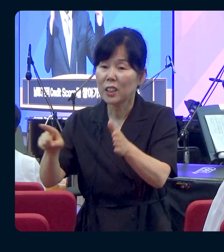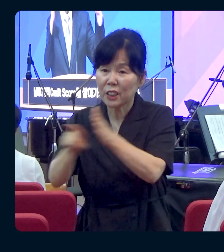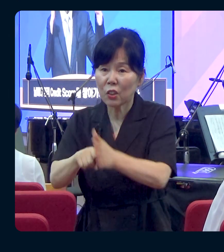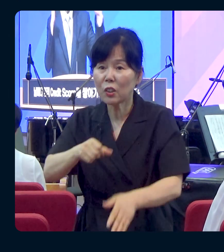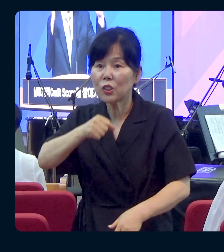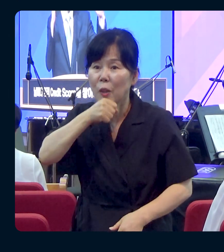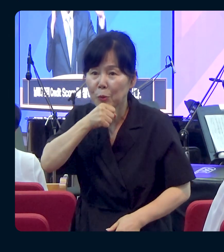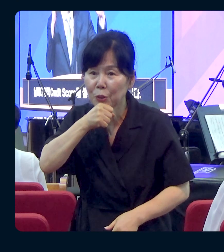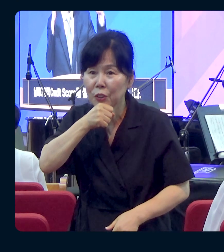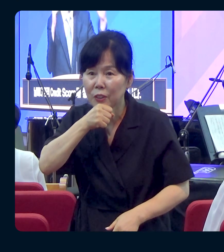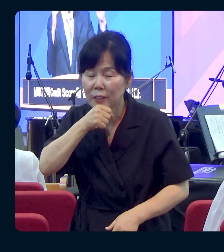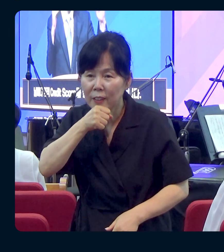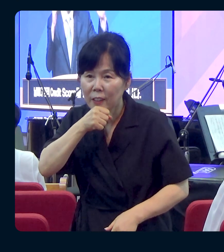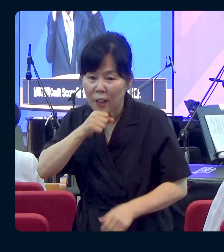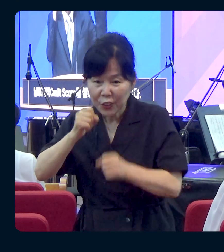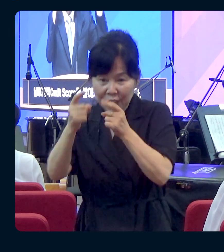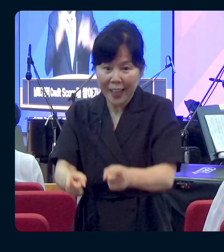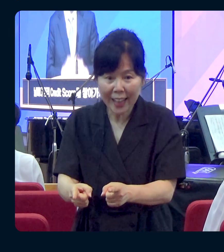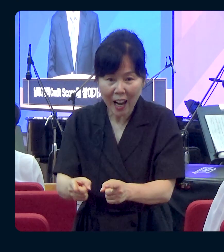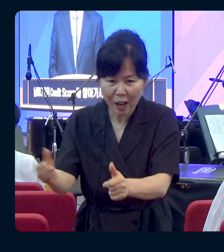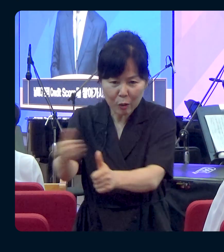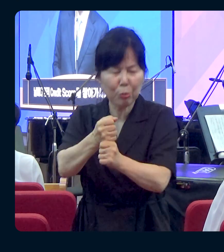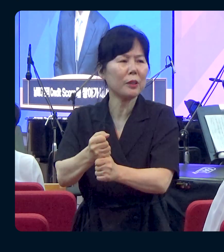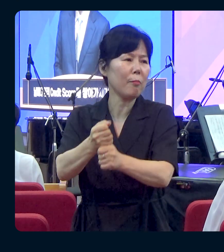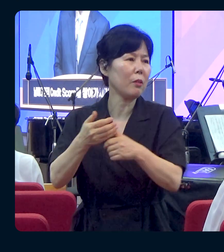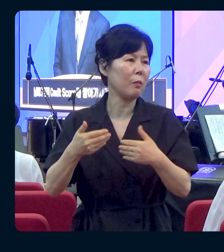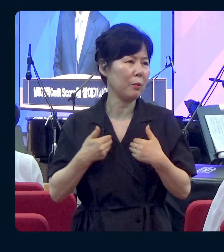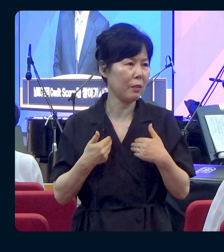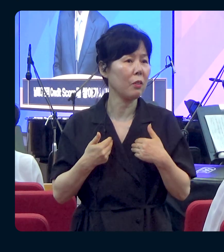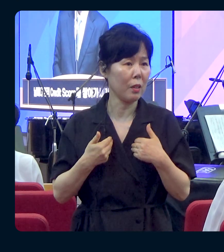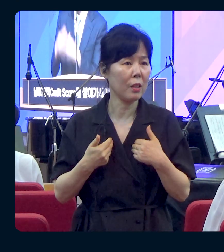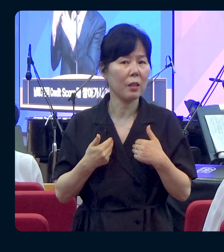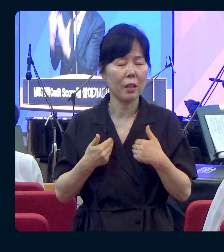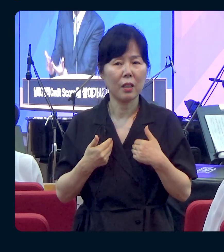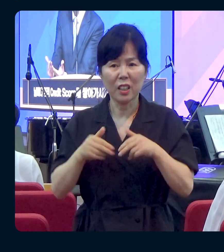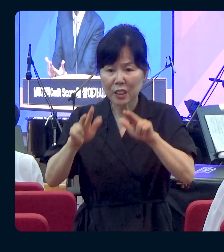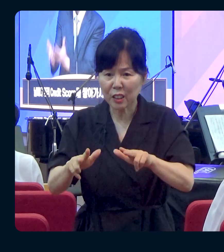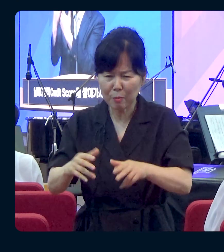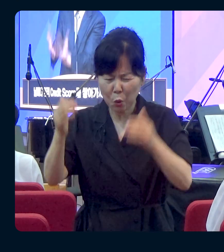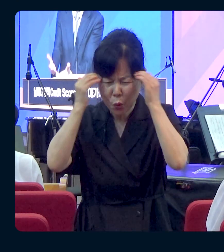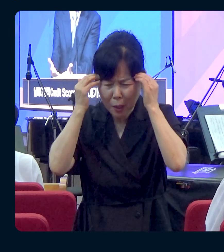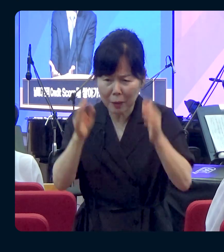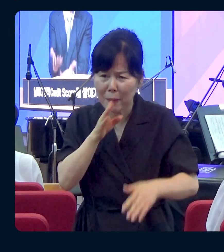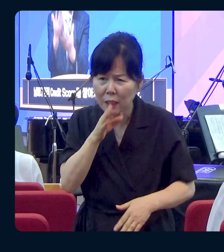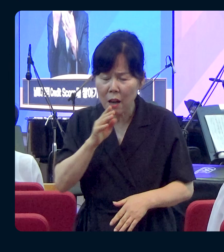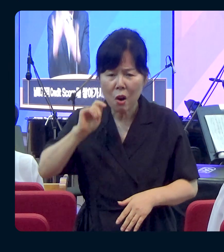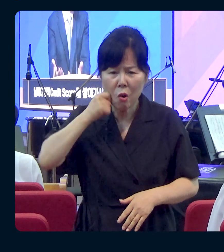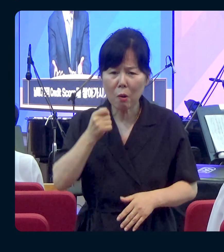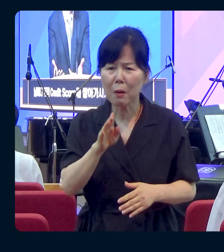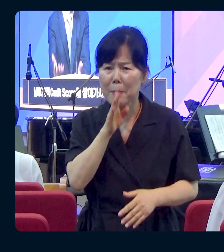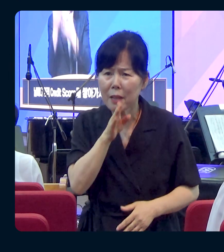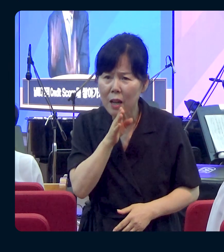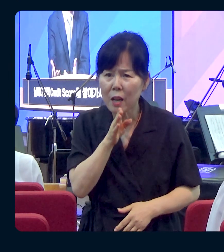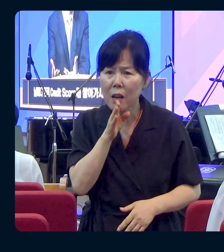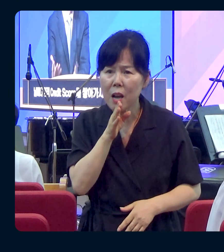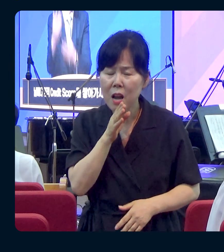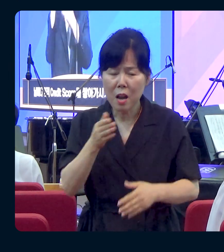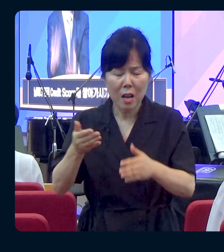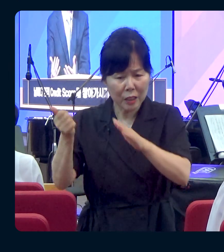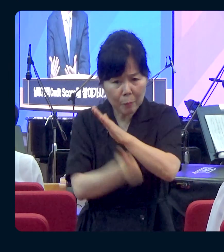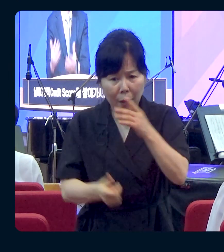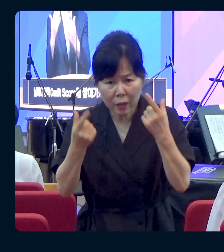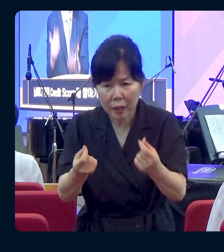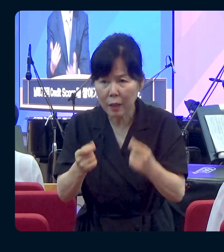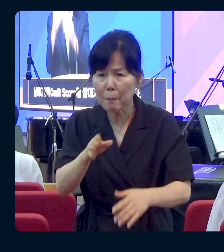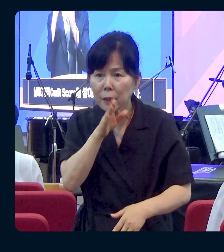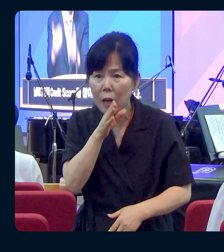지금이 영적 크레딧 스코어를 정말 잘 쌓을 수 있는 순간이라는 사실을 기억하셔야 돼요. 예,